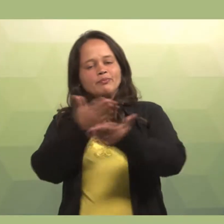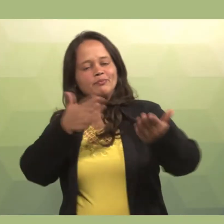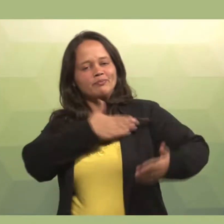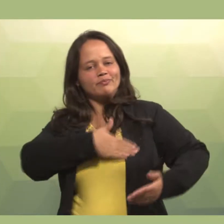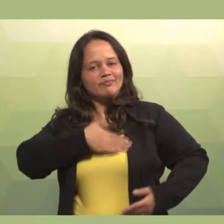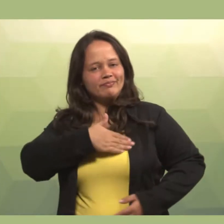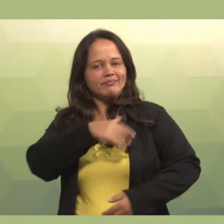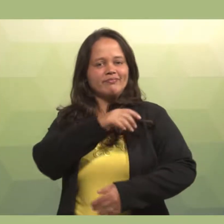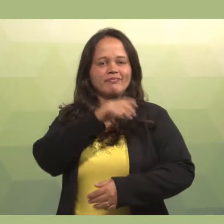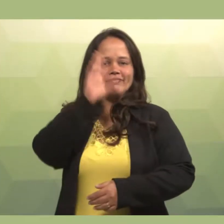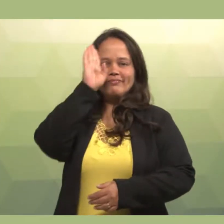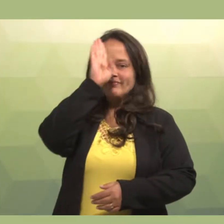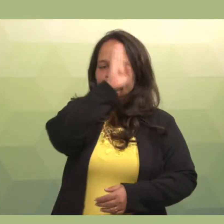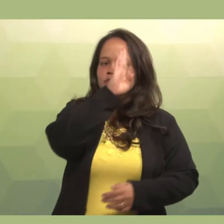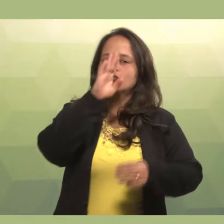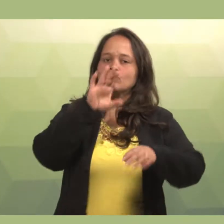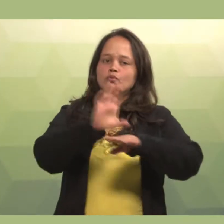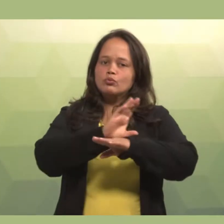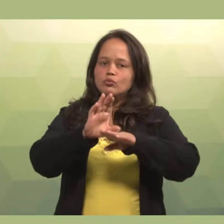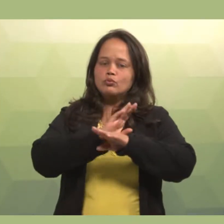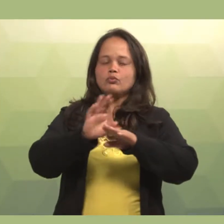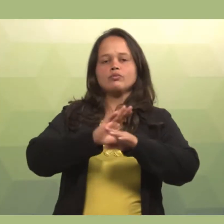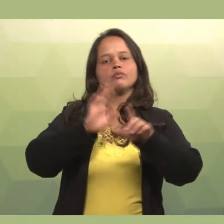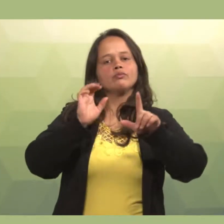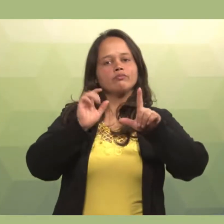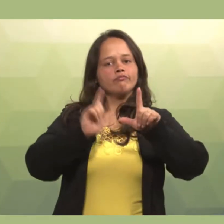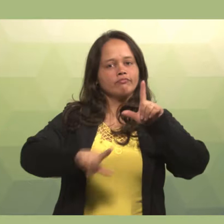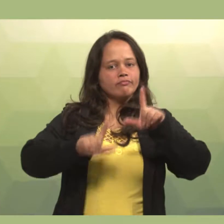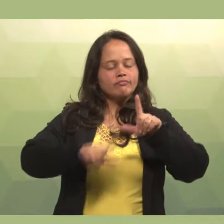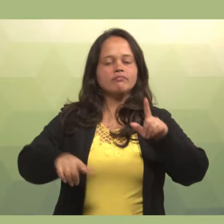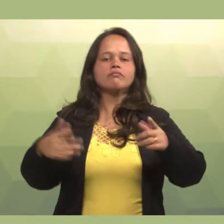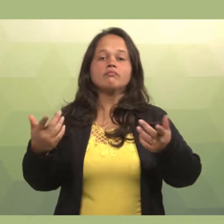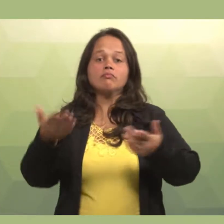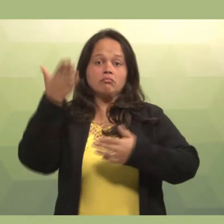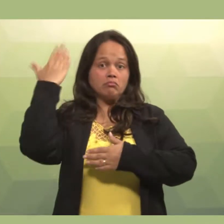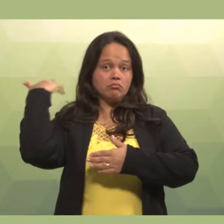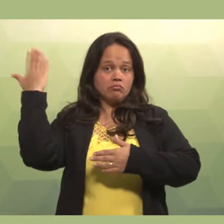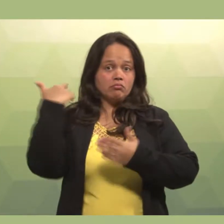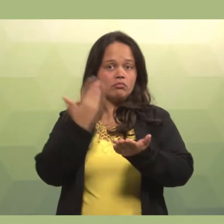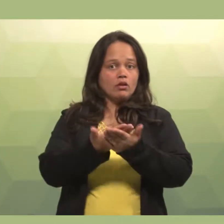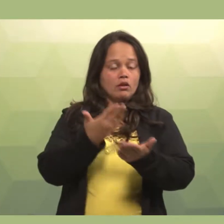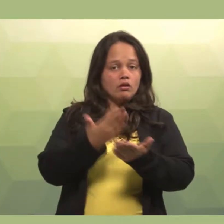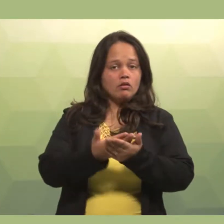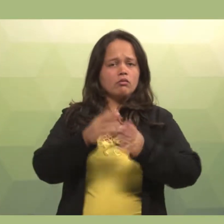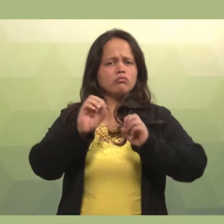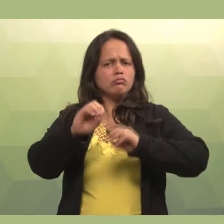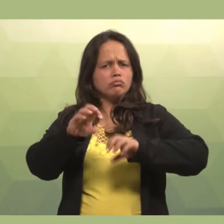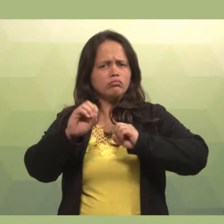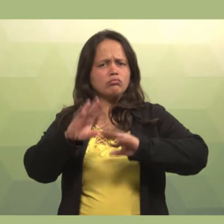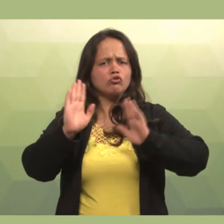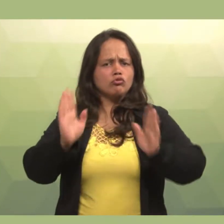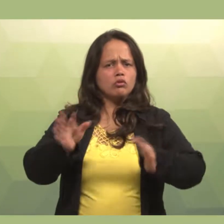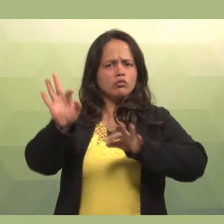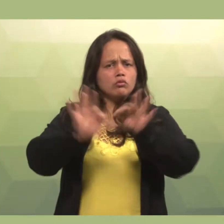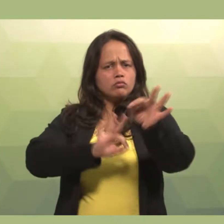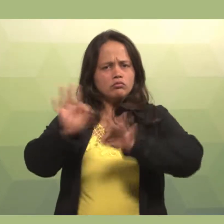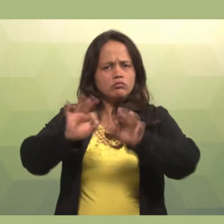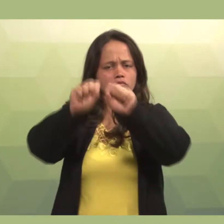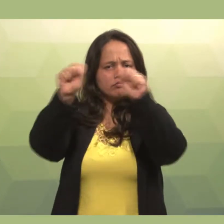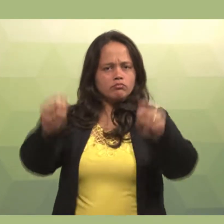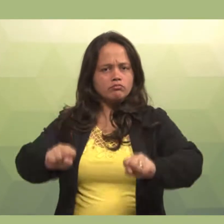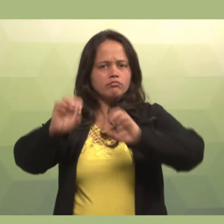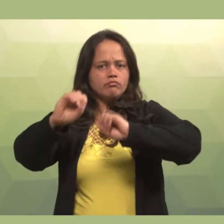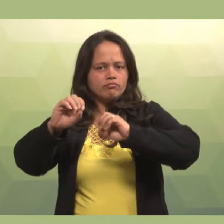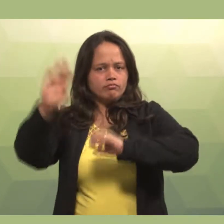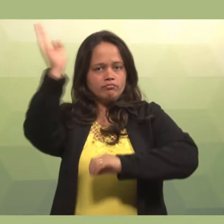Queridos alunos do curso de Letras, na aula anterior falamos sobre o tema Organização do Sistema de Ensino Brasileiro.